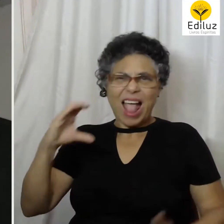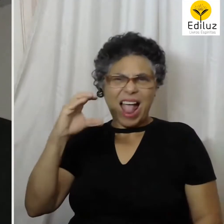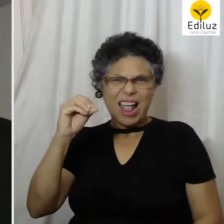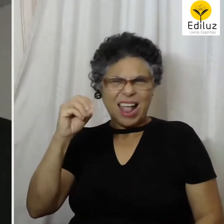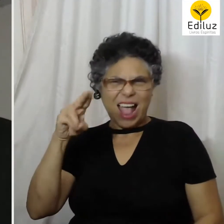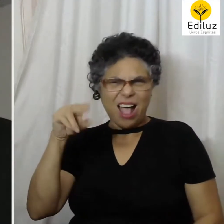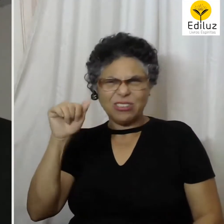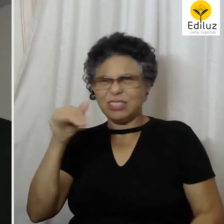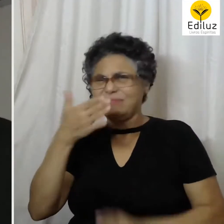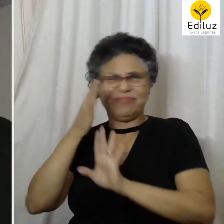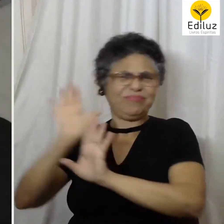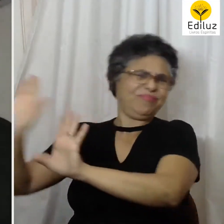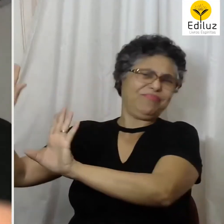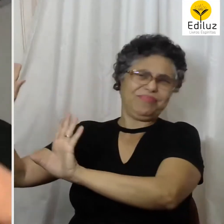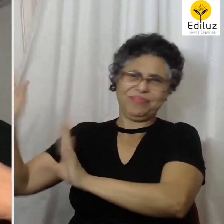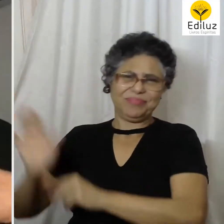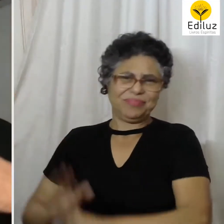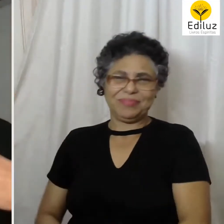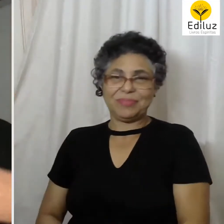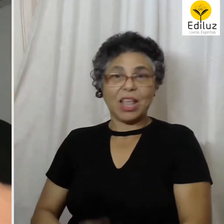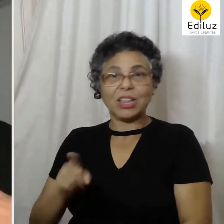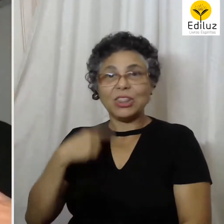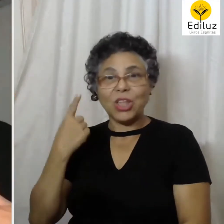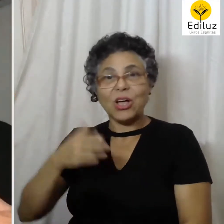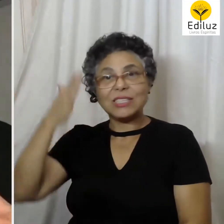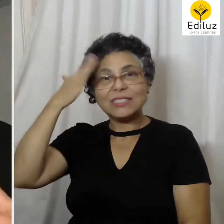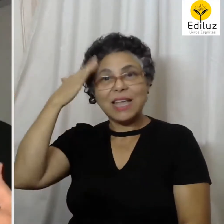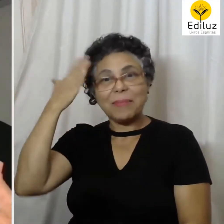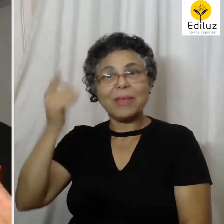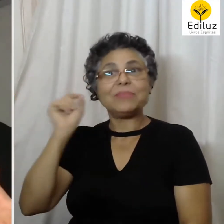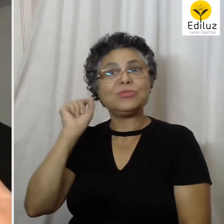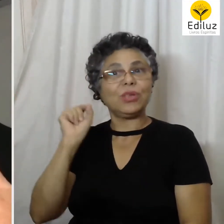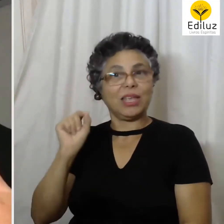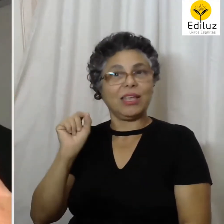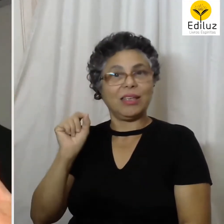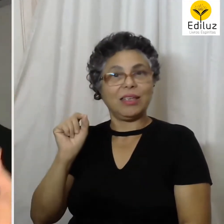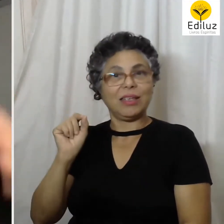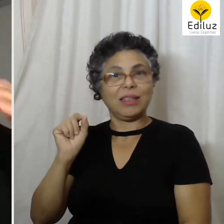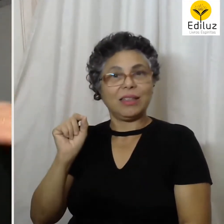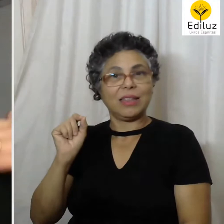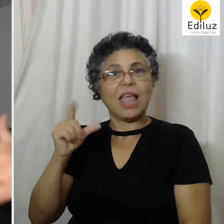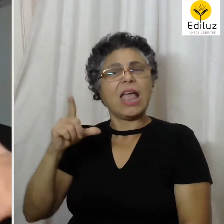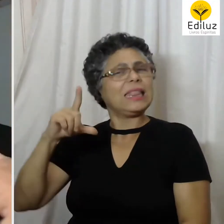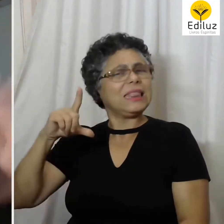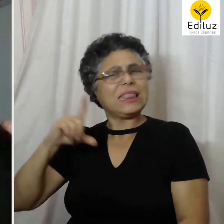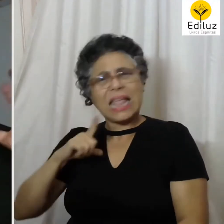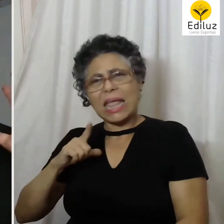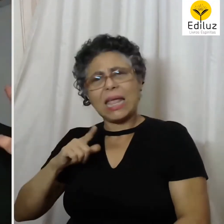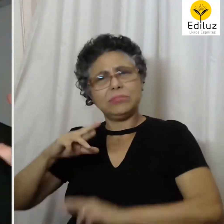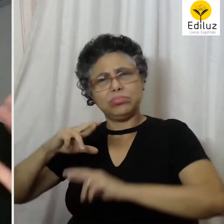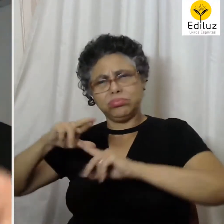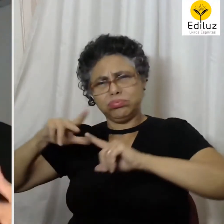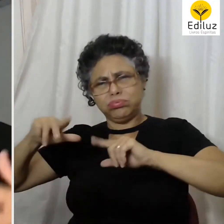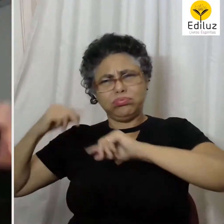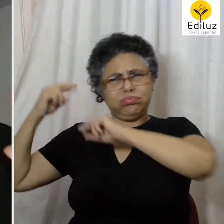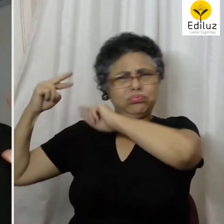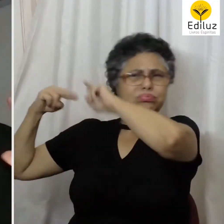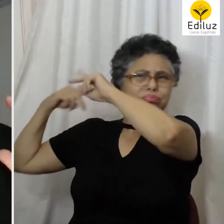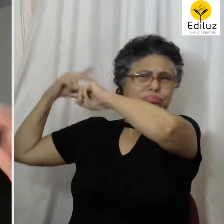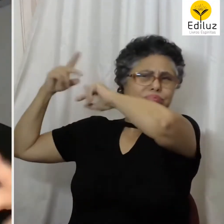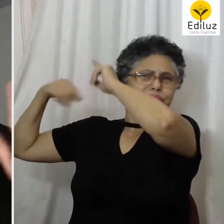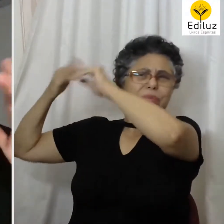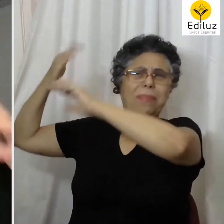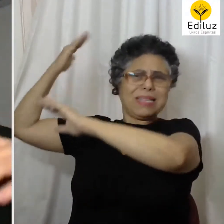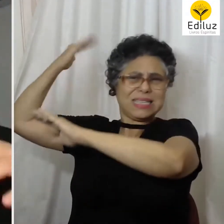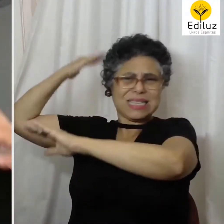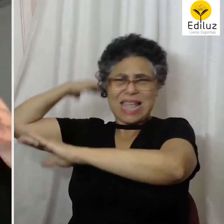importa, né? Sabemos que decorre de eventos, fenômenos